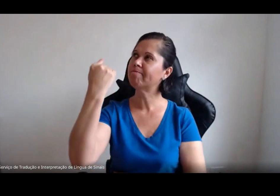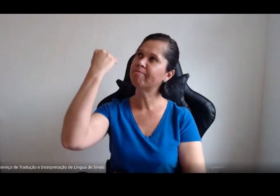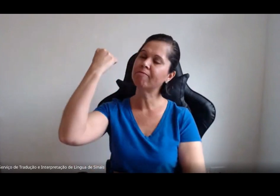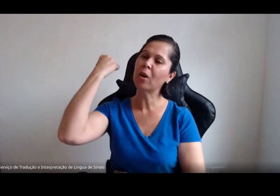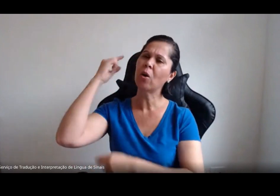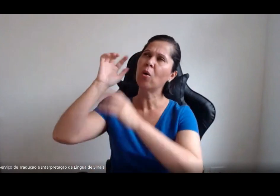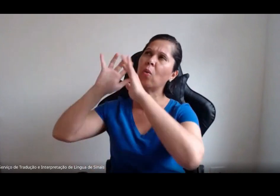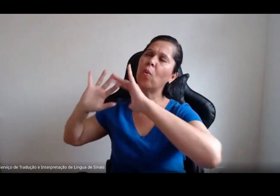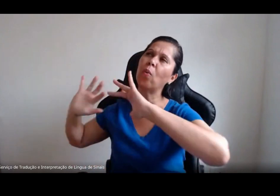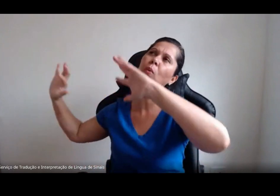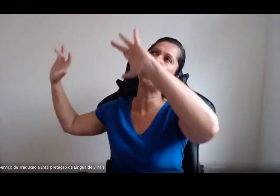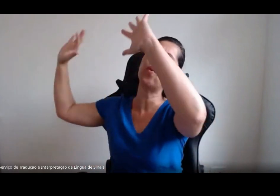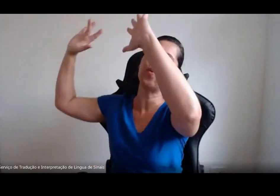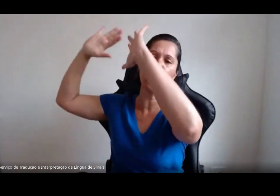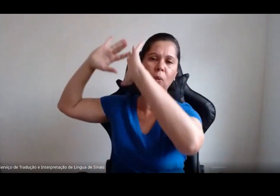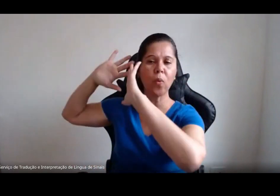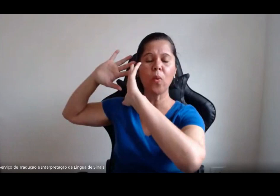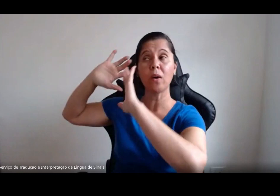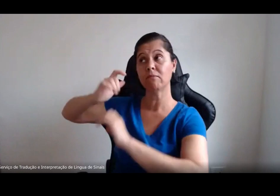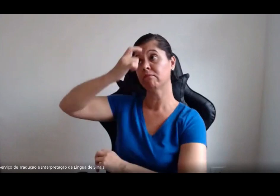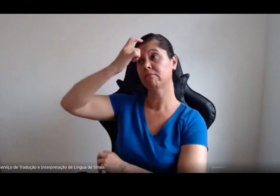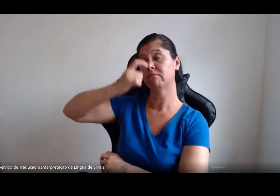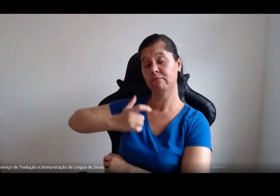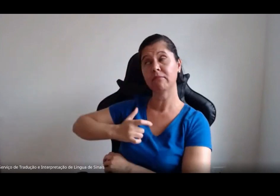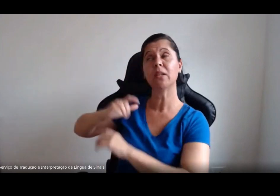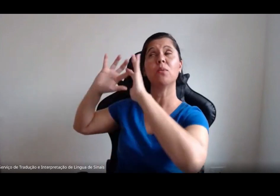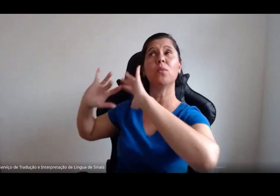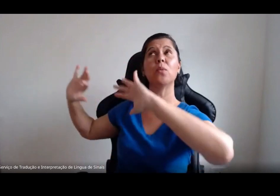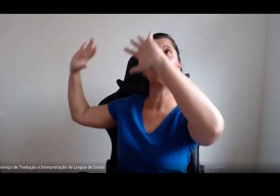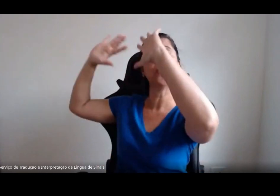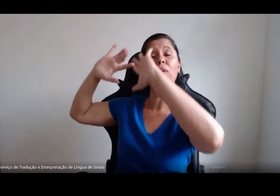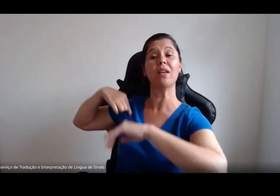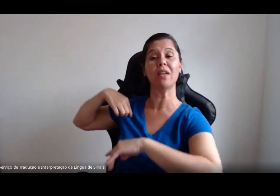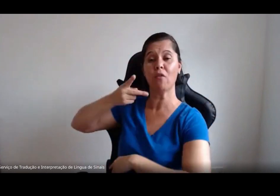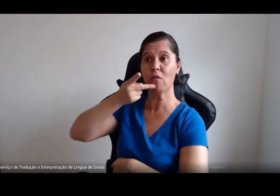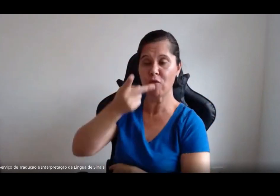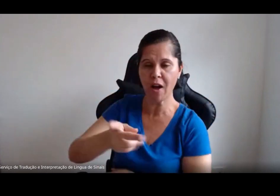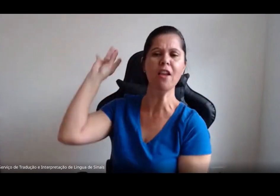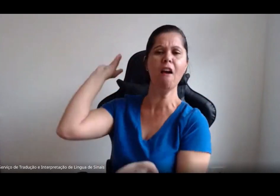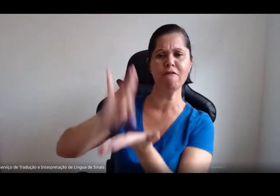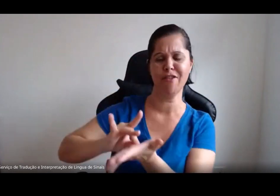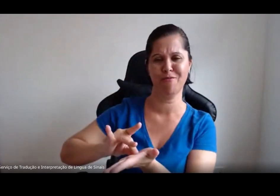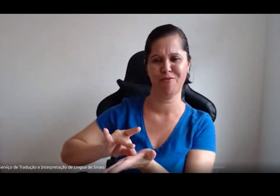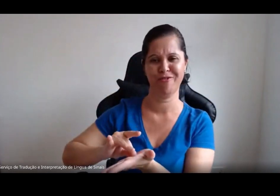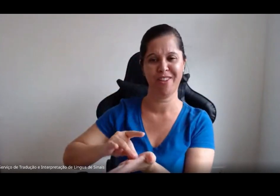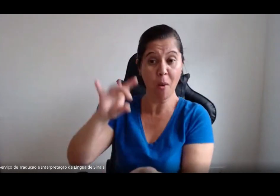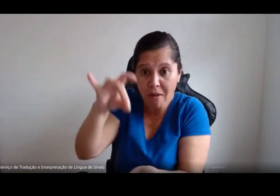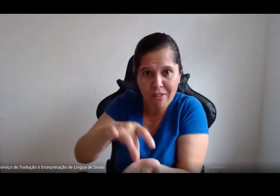lembranças são fatalmente fruto de uma reconstrução que o narrador faz passar por verdade. Então, é uma